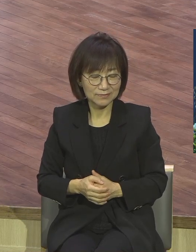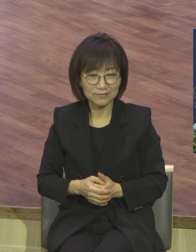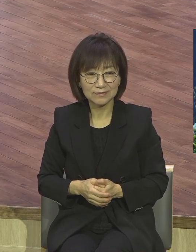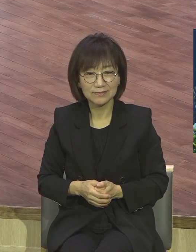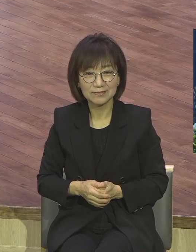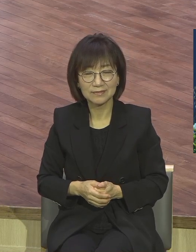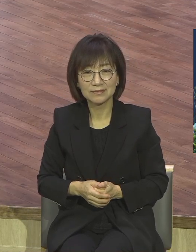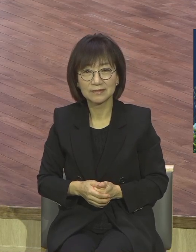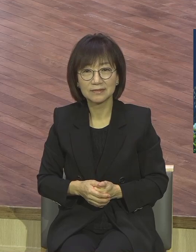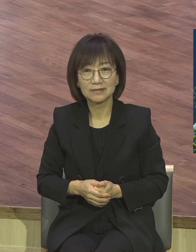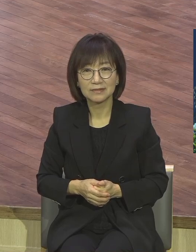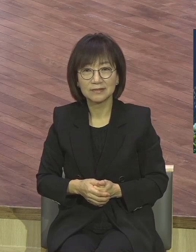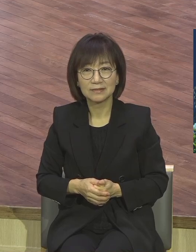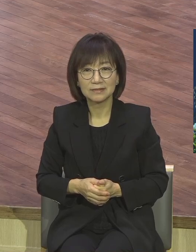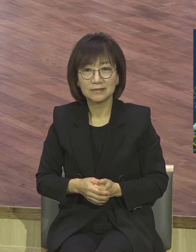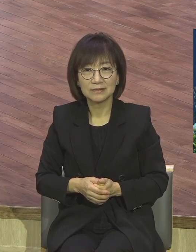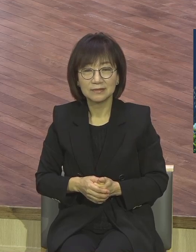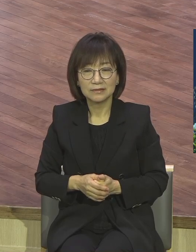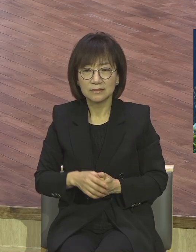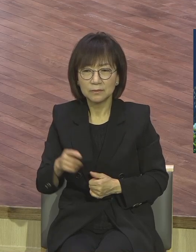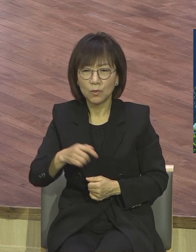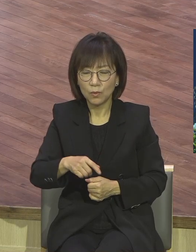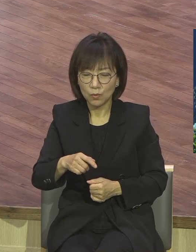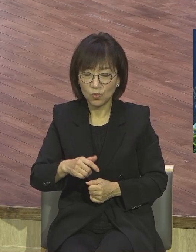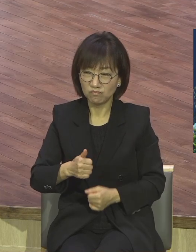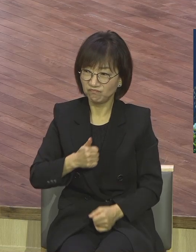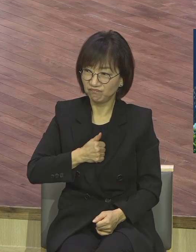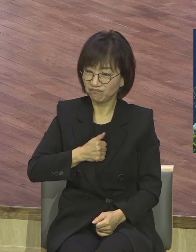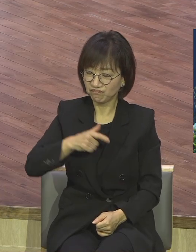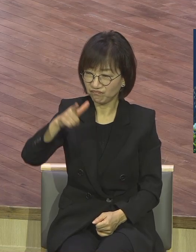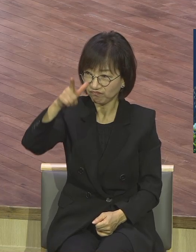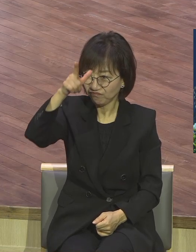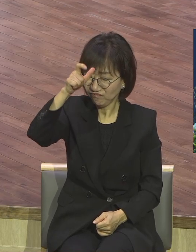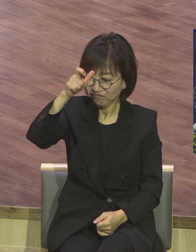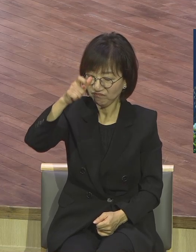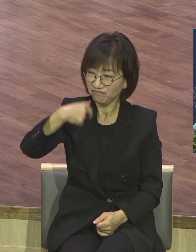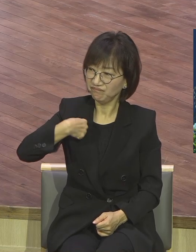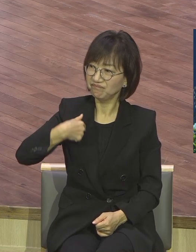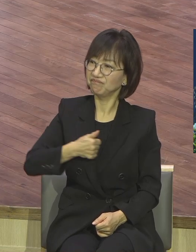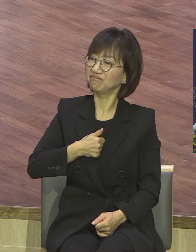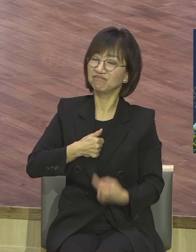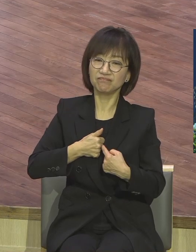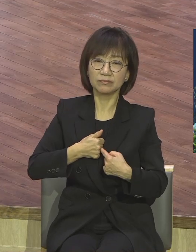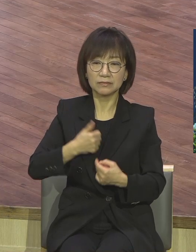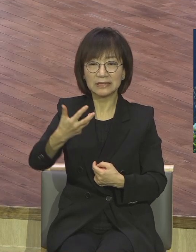그것이 뭡니까? 성경에서 창세기 3장 문제다, 6장 문제다, 11장